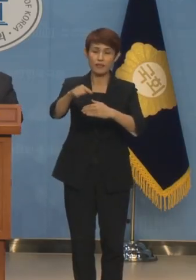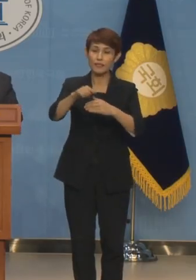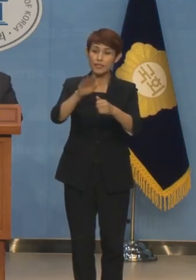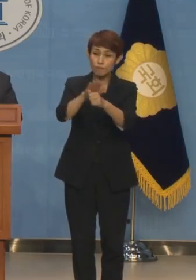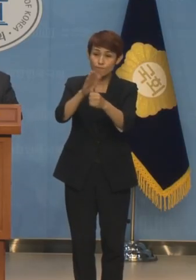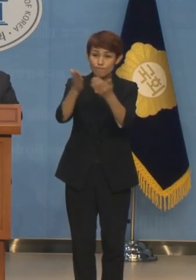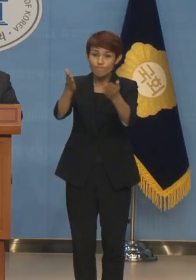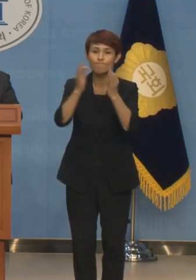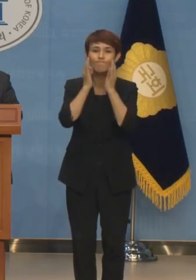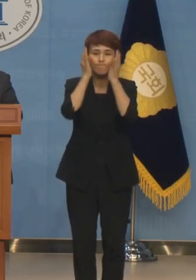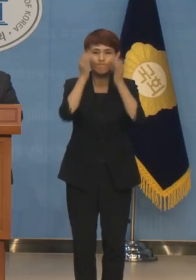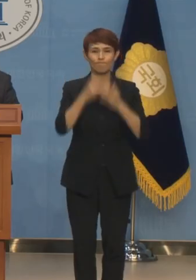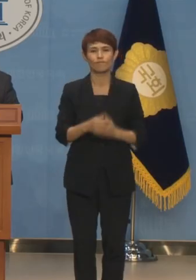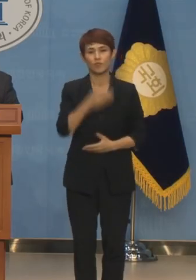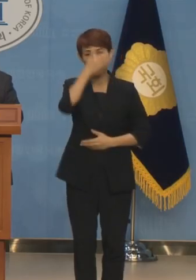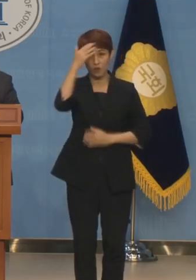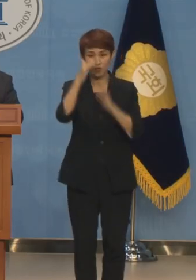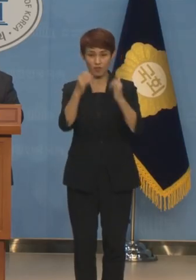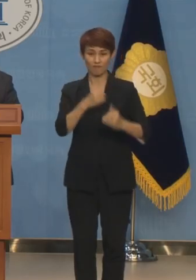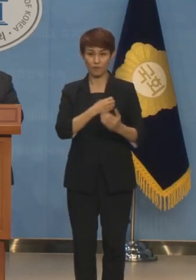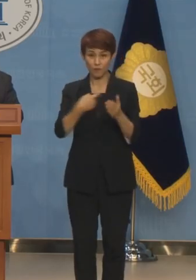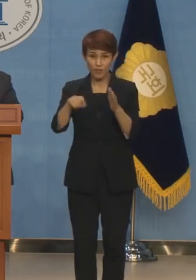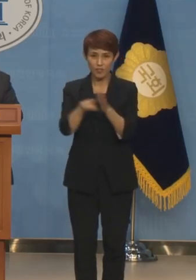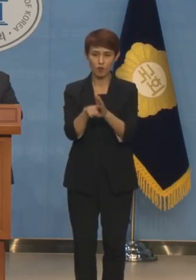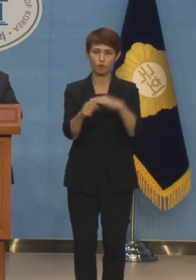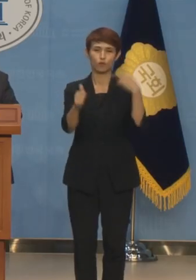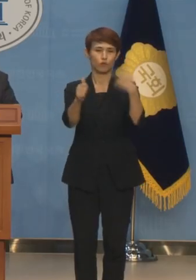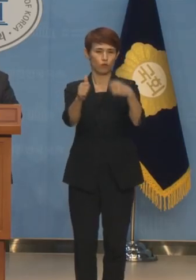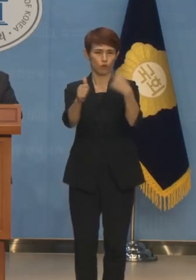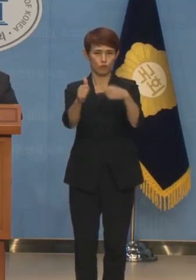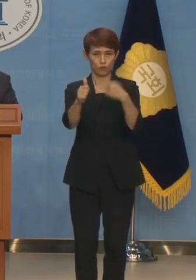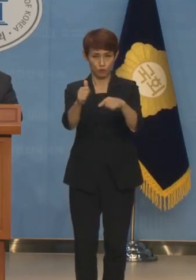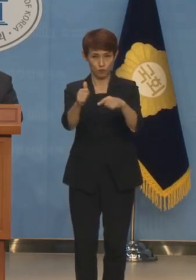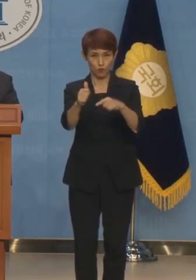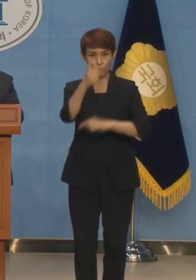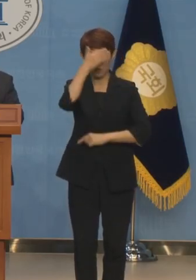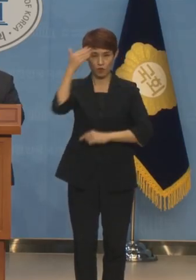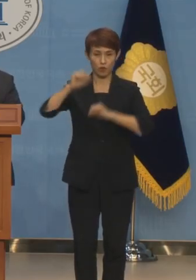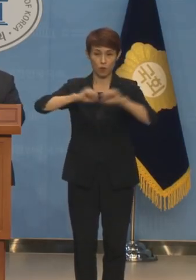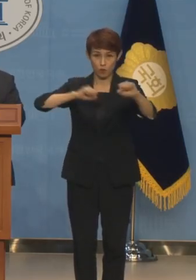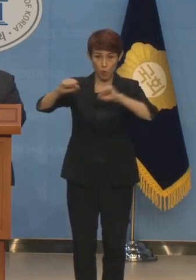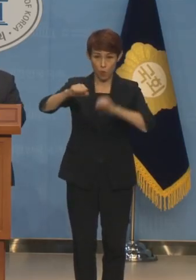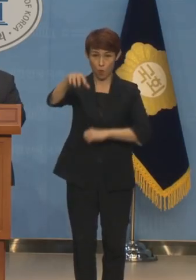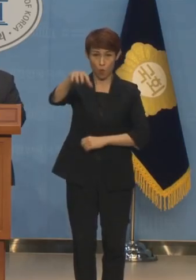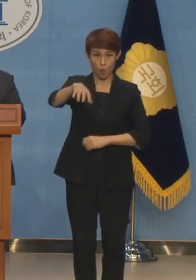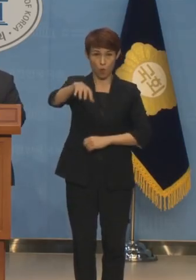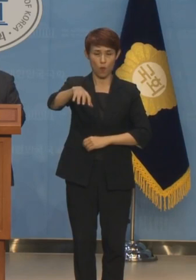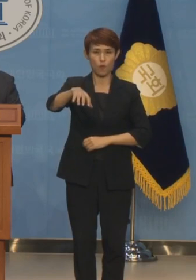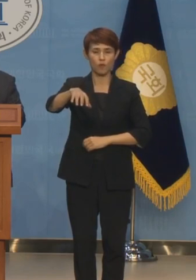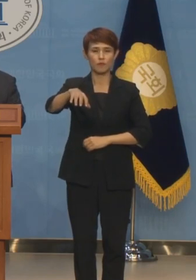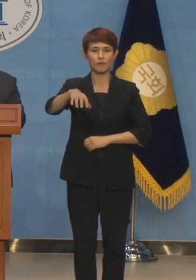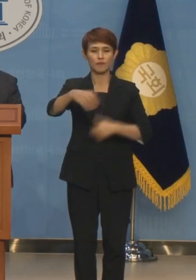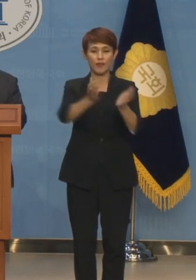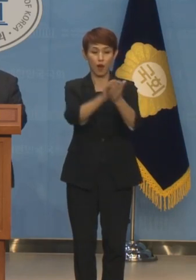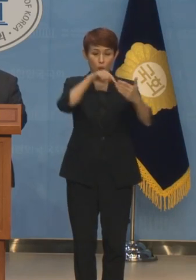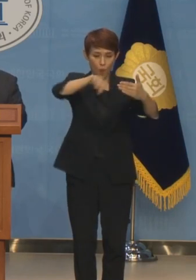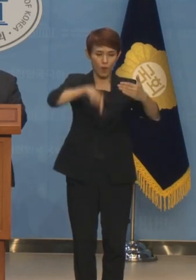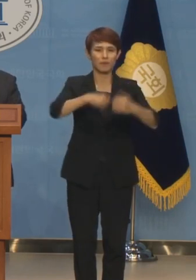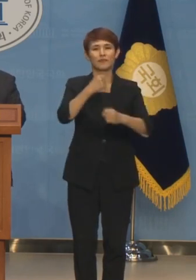힘쓰겠습니다. 청년 당원에 대한 체계적인 교육과 청년 활동 공간을 당사에